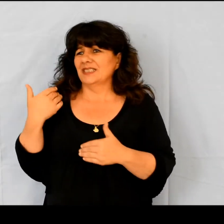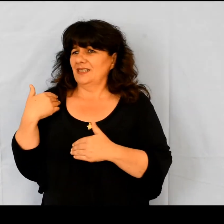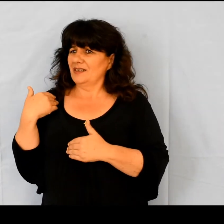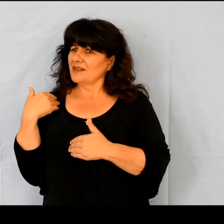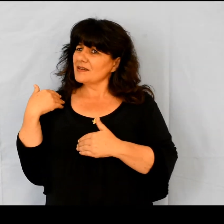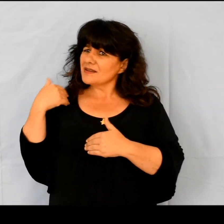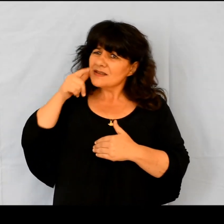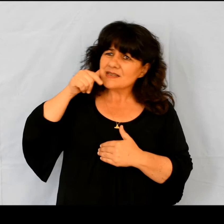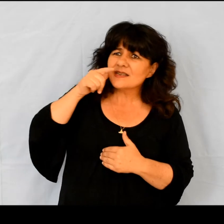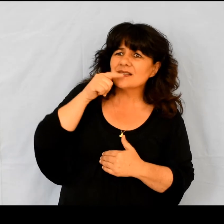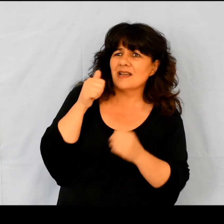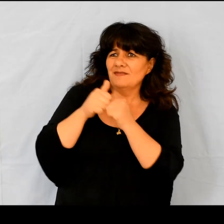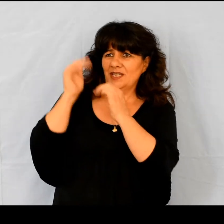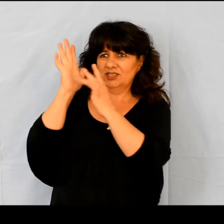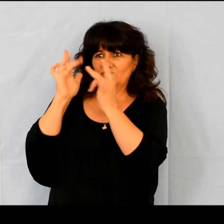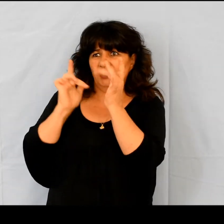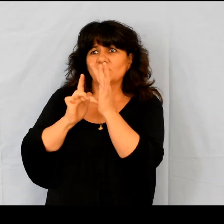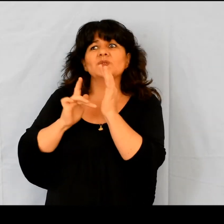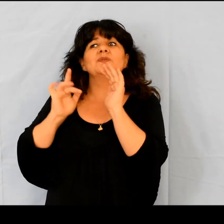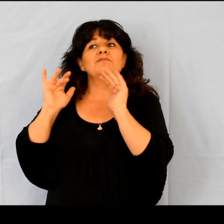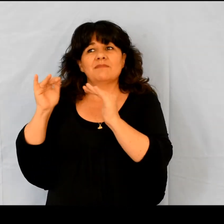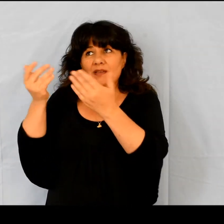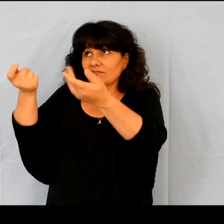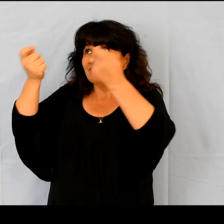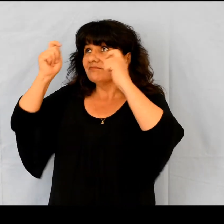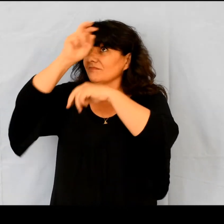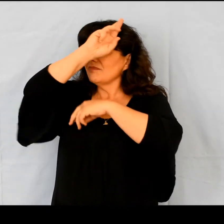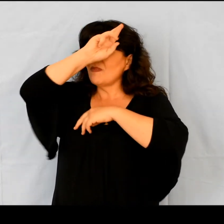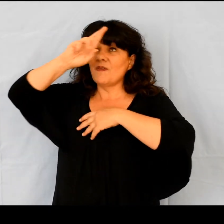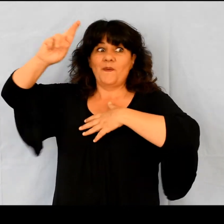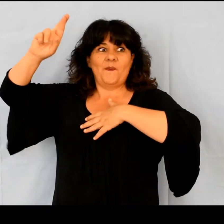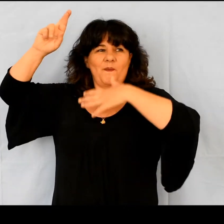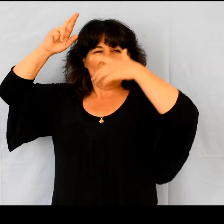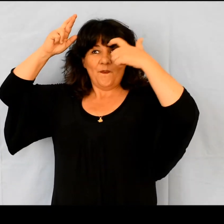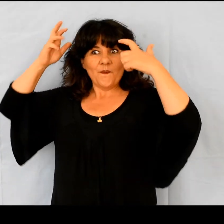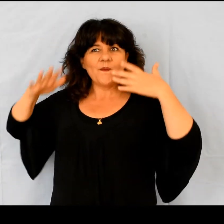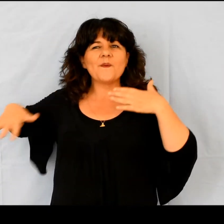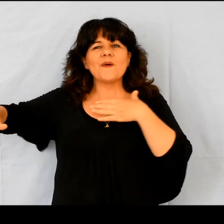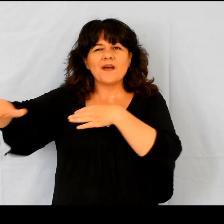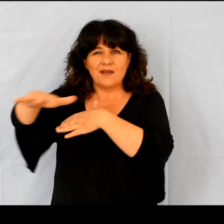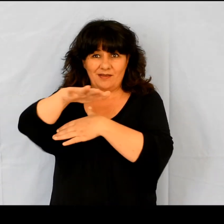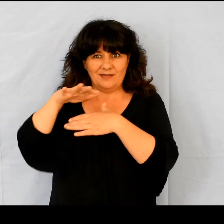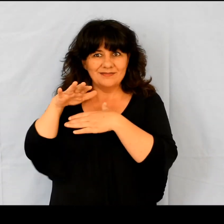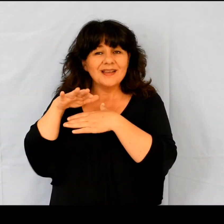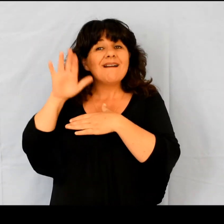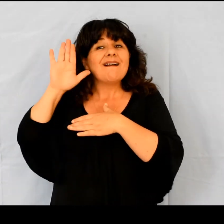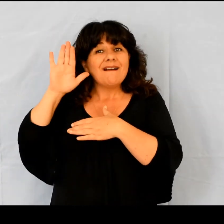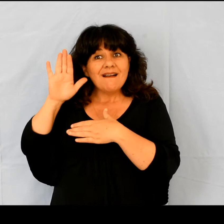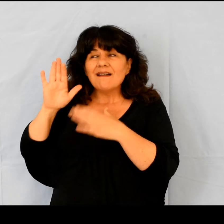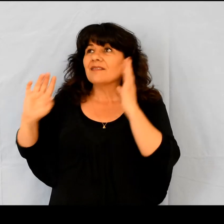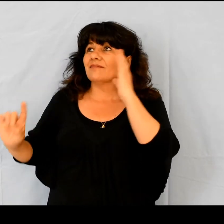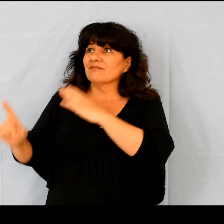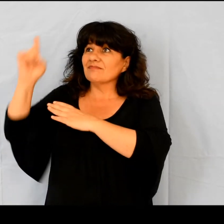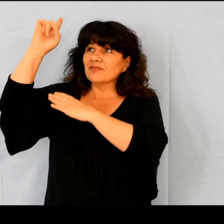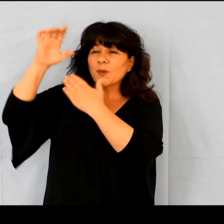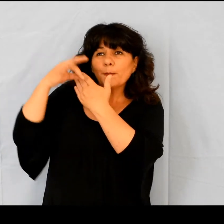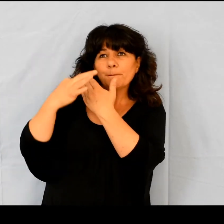en Jésus, je me trouvais dans l'île de Patmos à cause de la parole de Dieu et du témoignage de